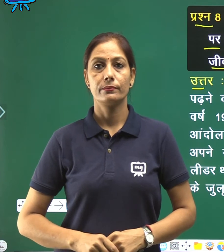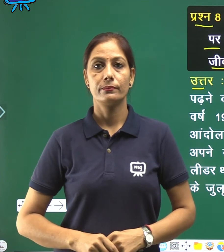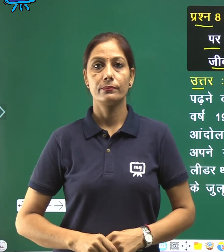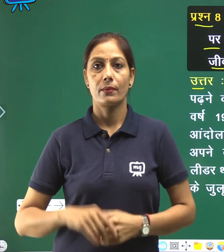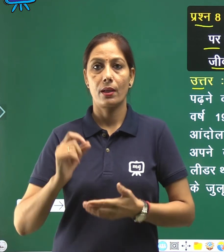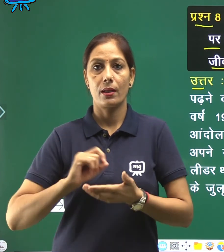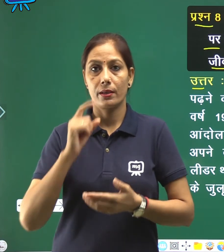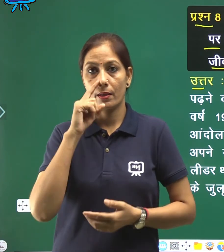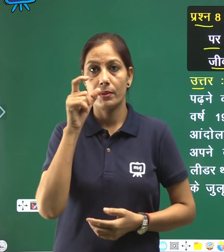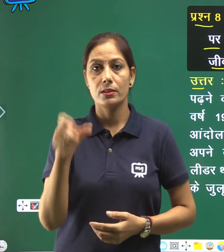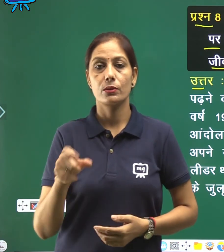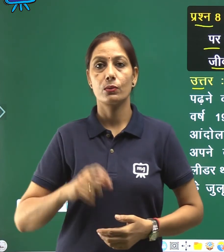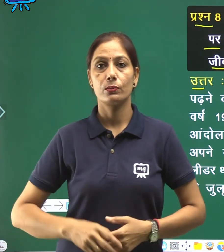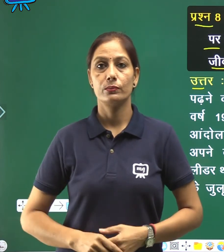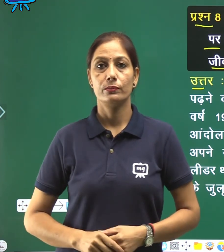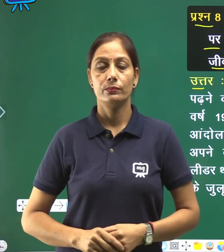लेखिका को